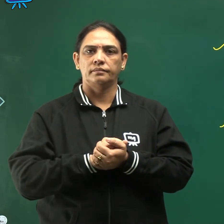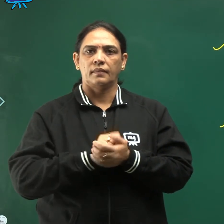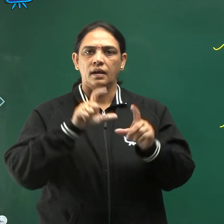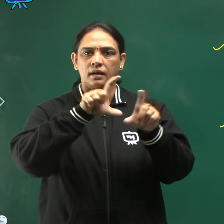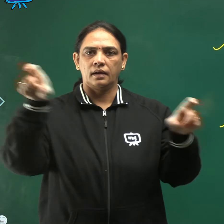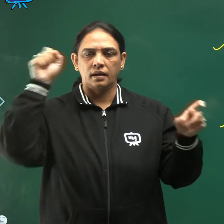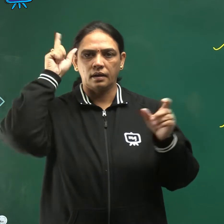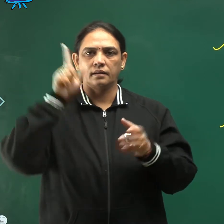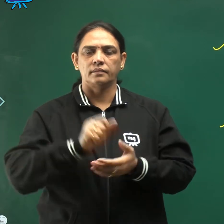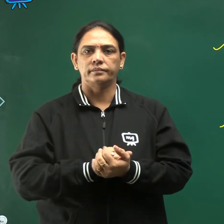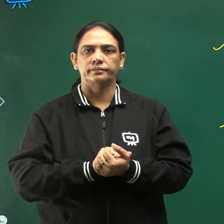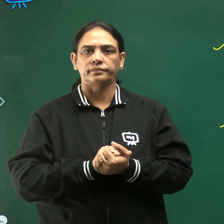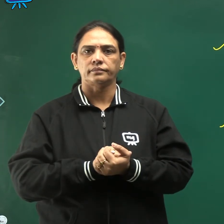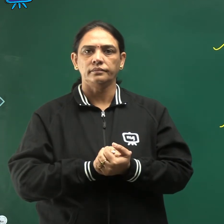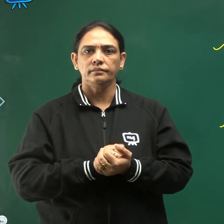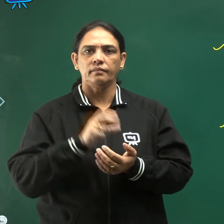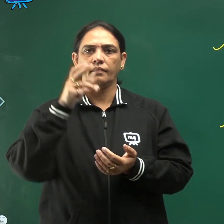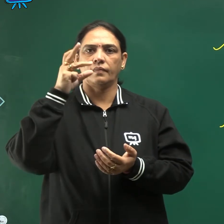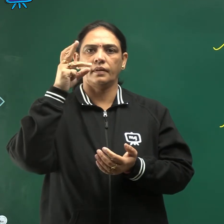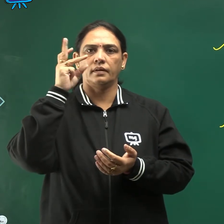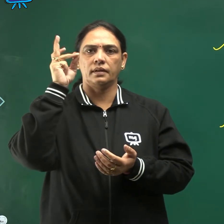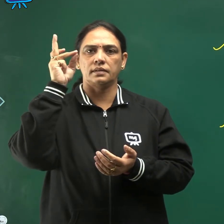समझ आ गया। तीसरा